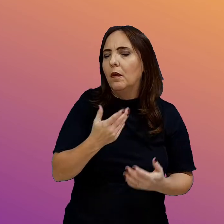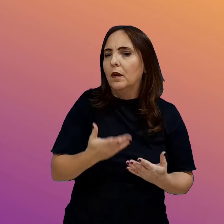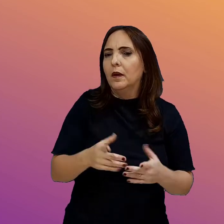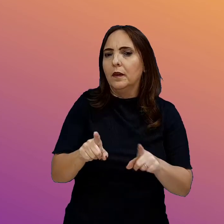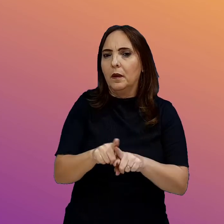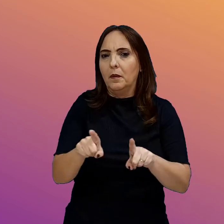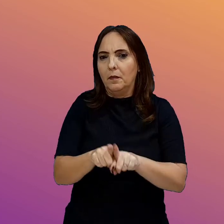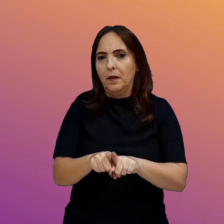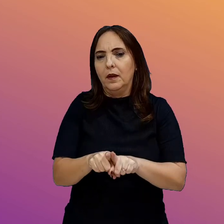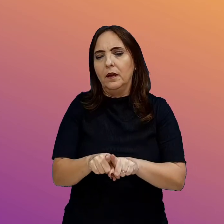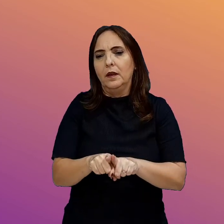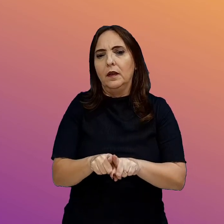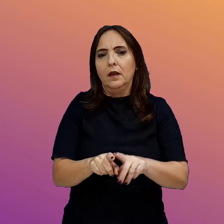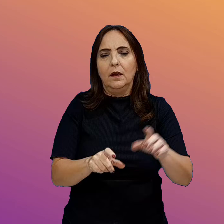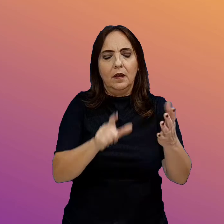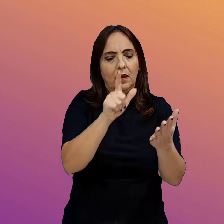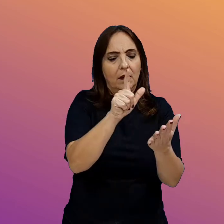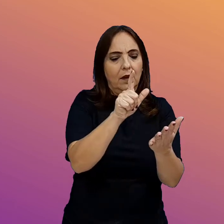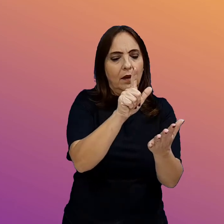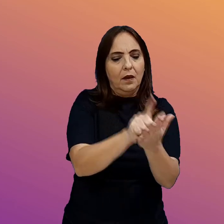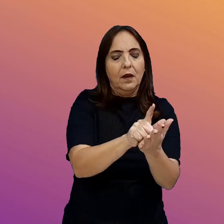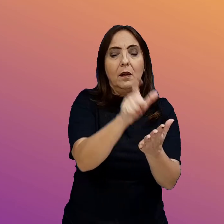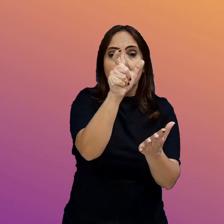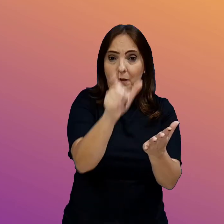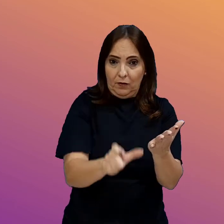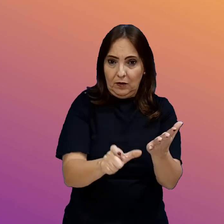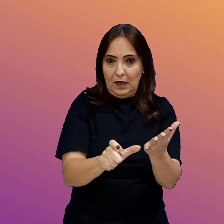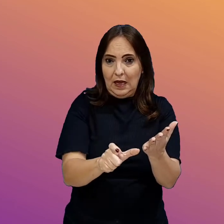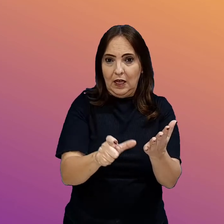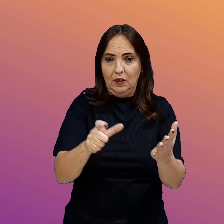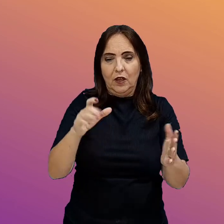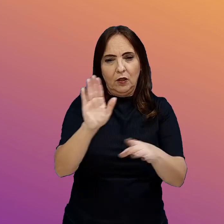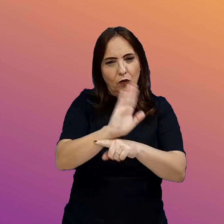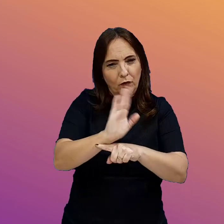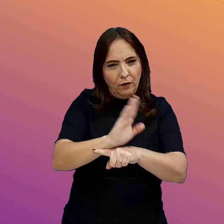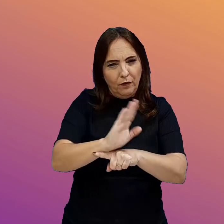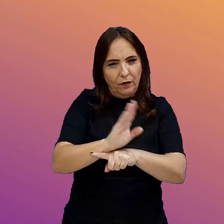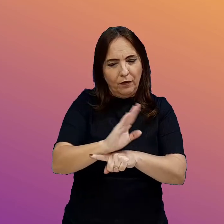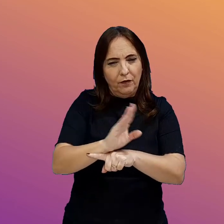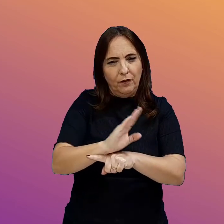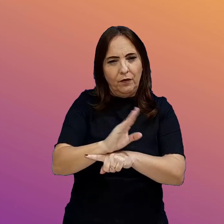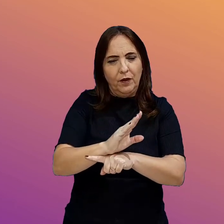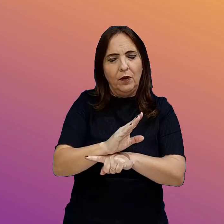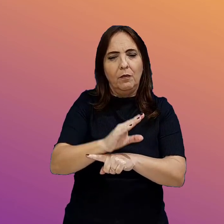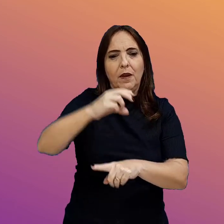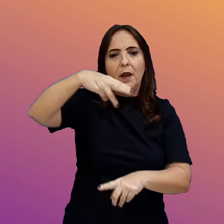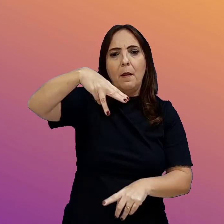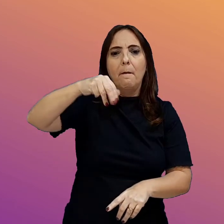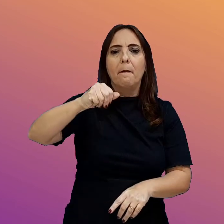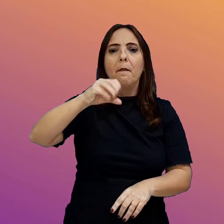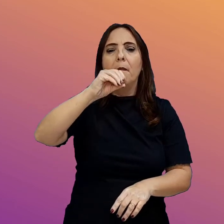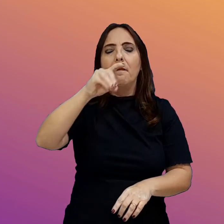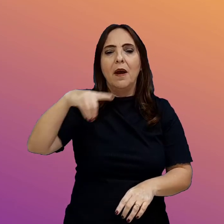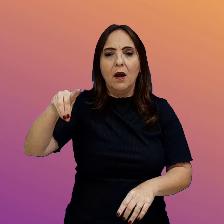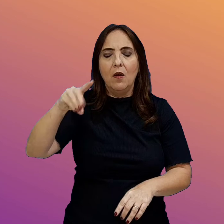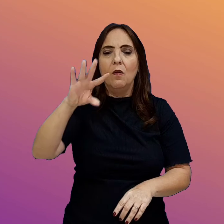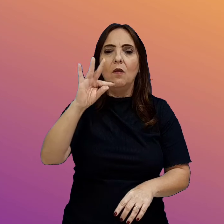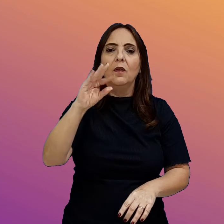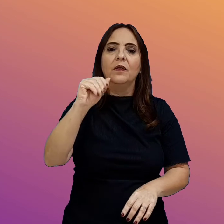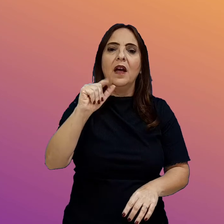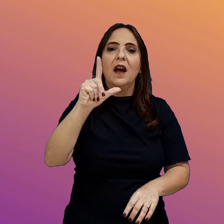é aquele personagem do filme Mãos Talentosas. Ele também é evangélico